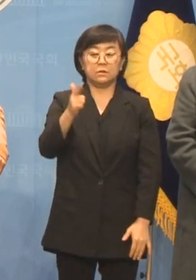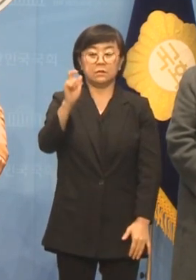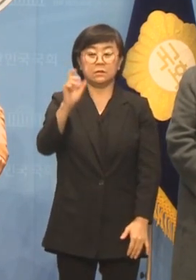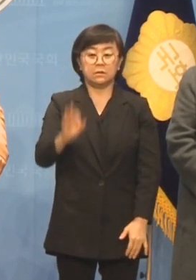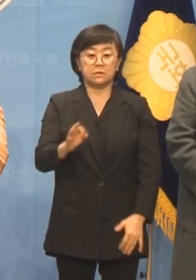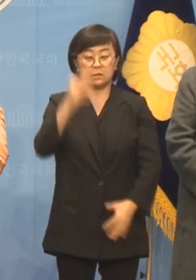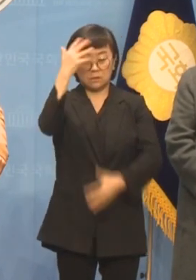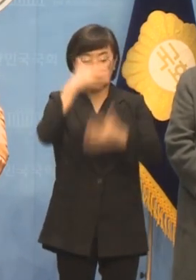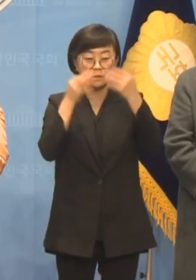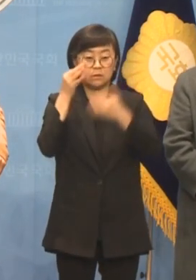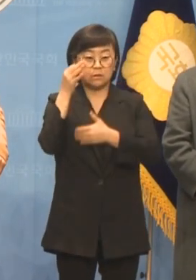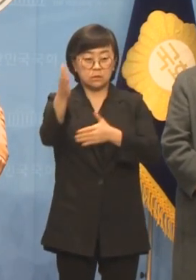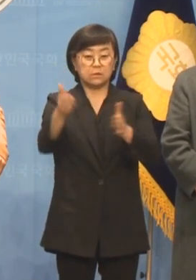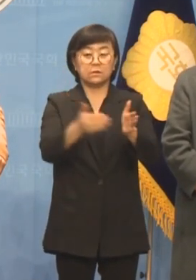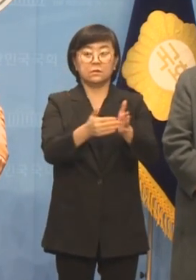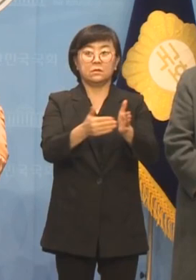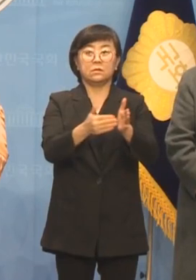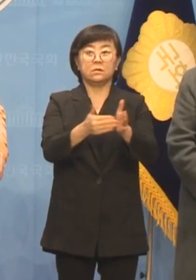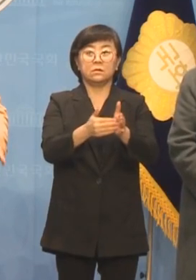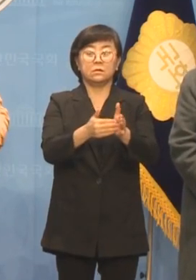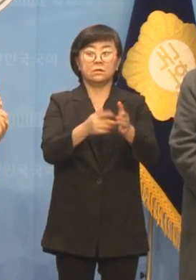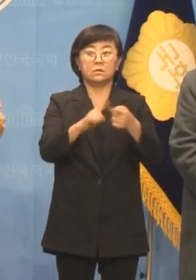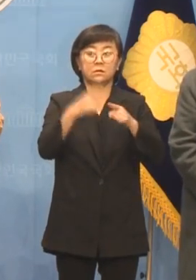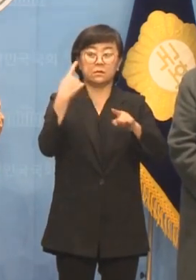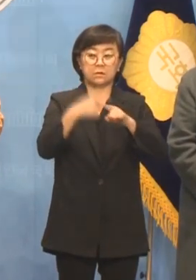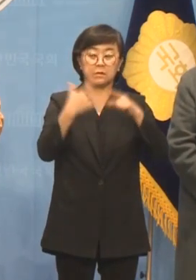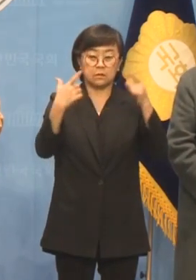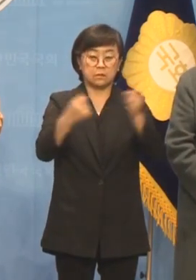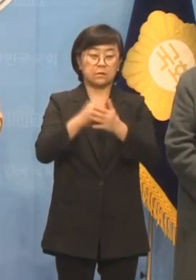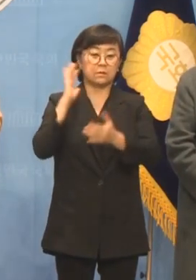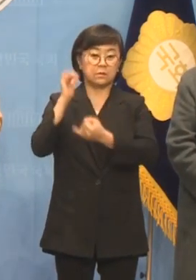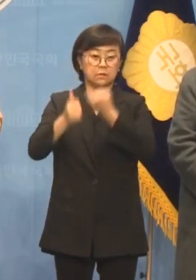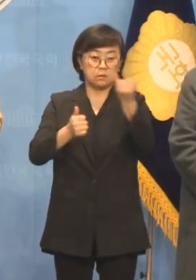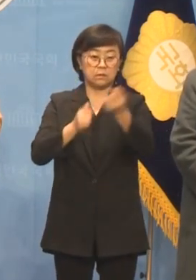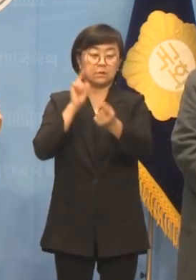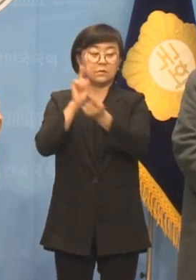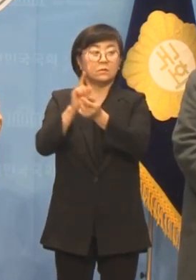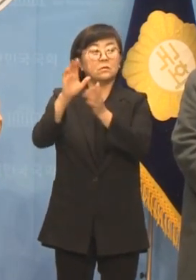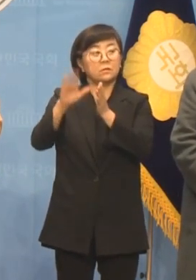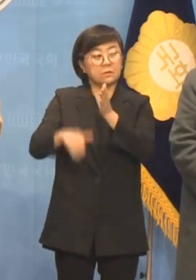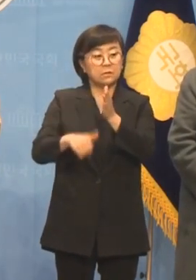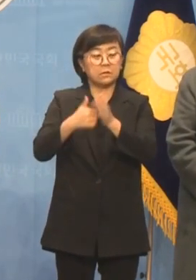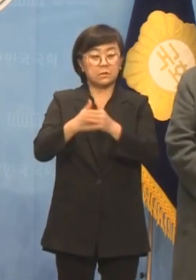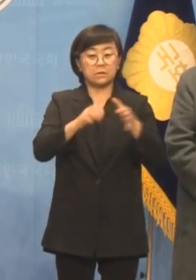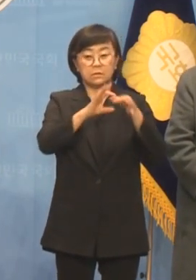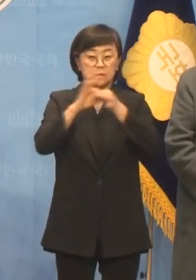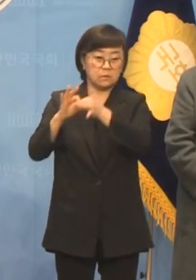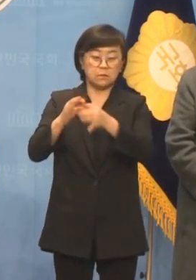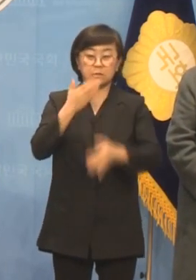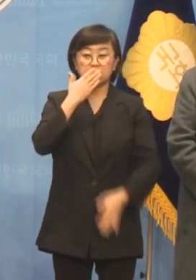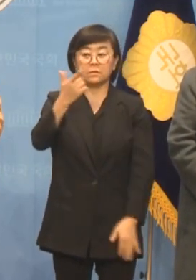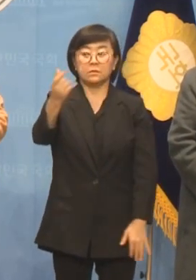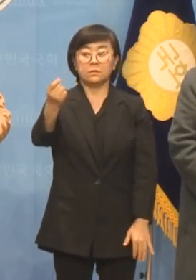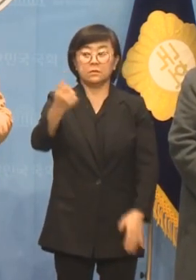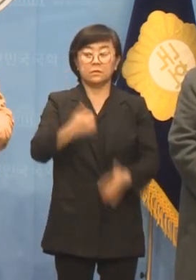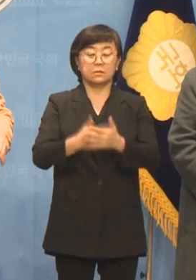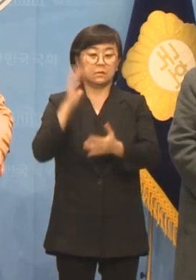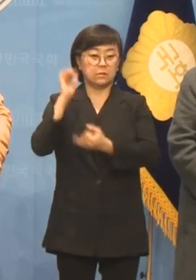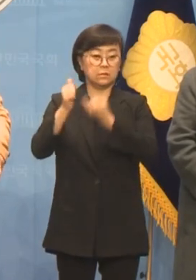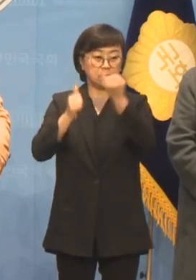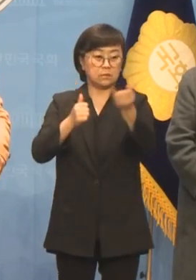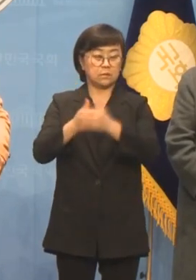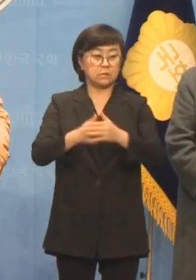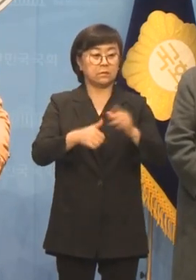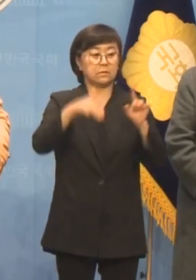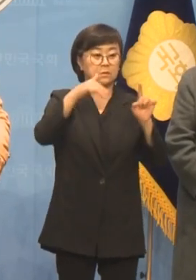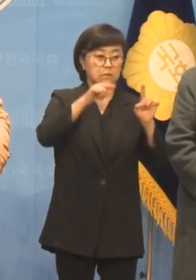천공의 영상을 보여드렸는데, 그것도 역시 김건희 여사를 접견한 거에 연장성산입니다. 김건희 여사가